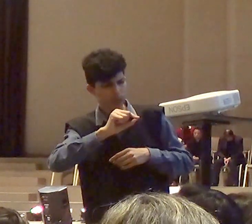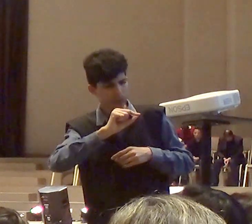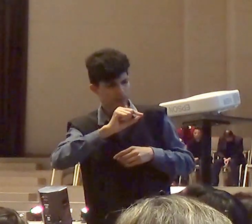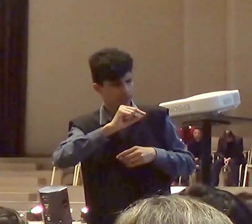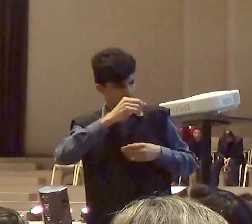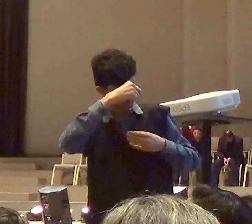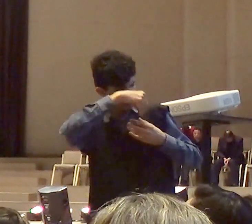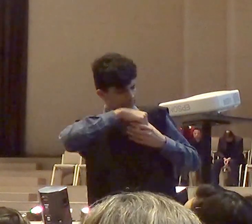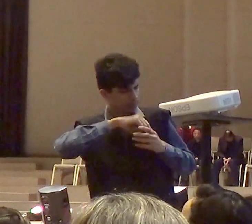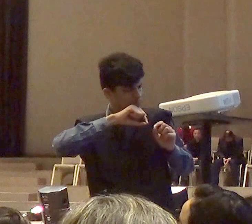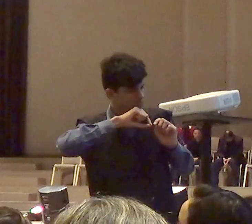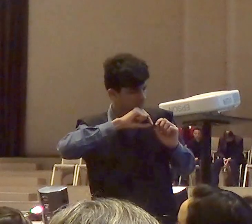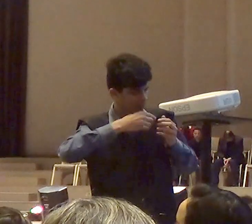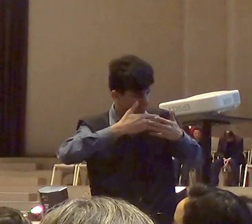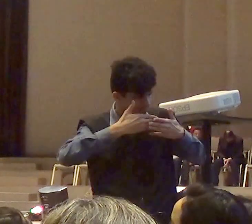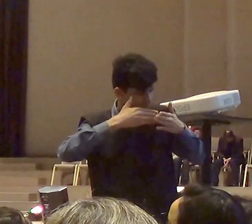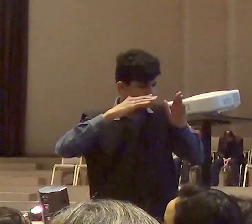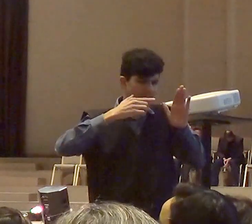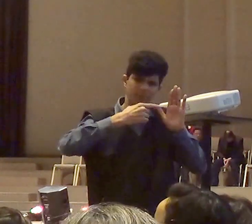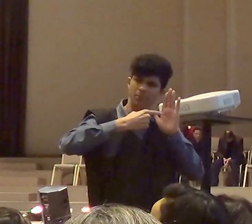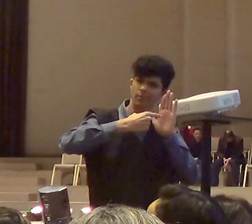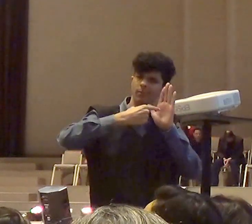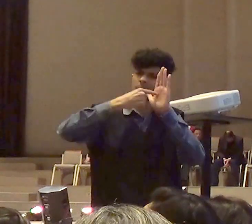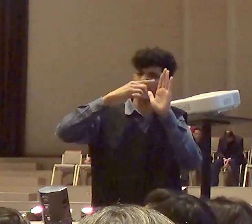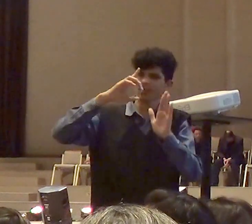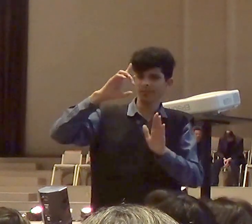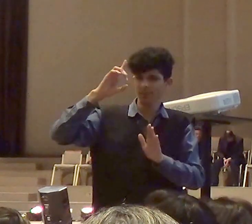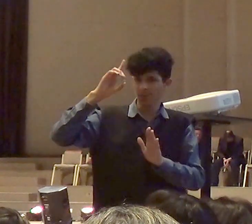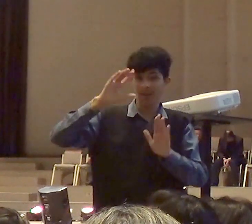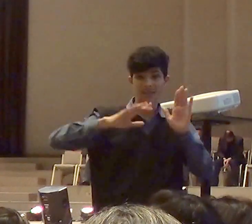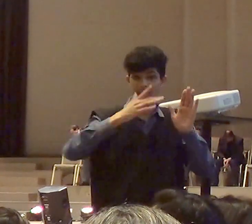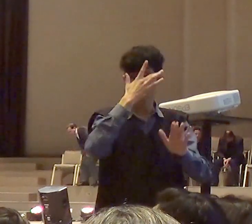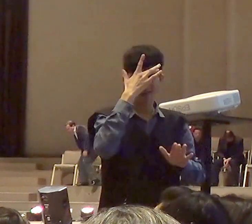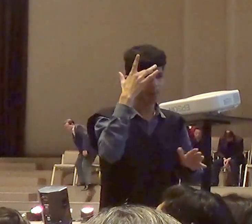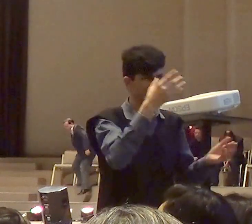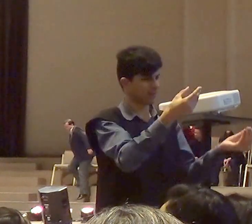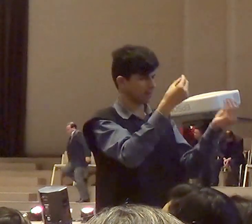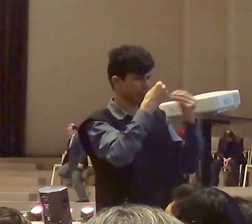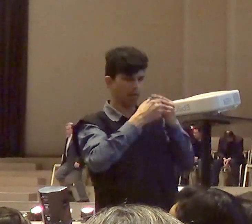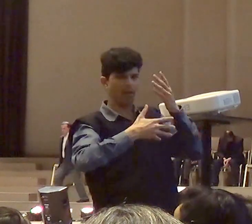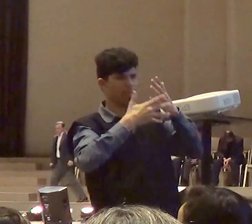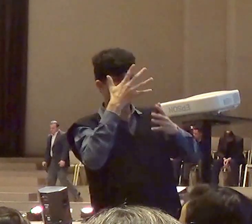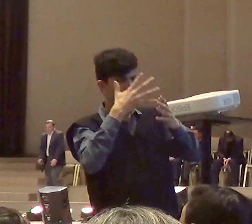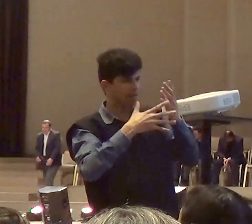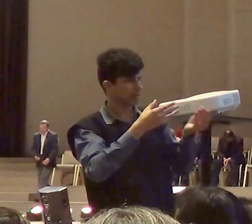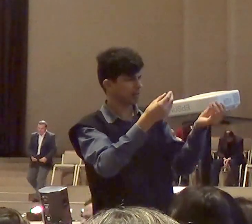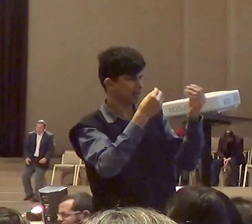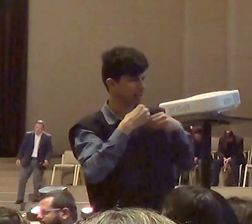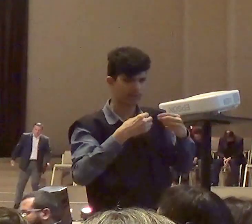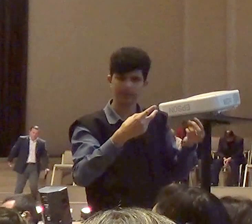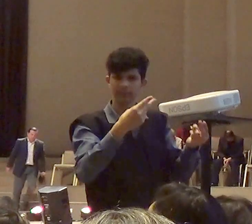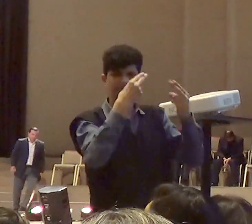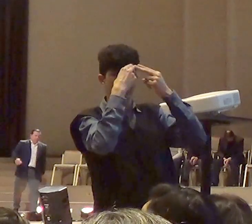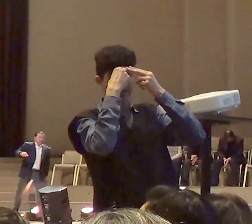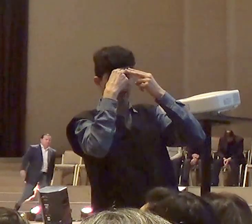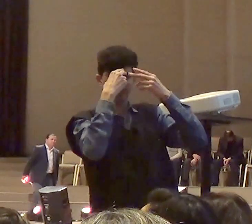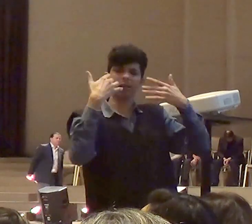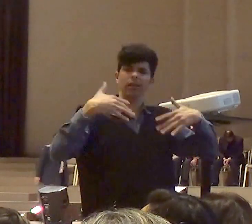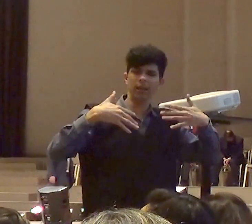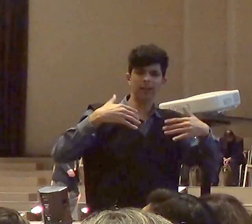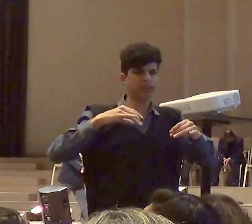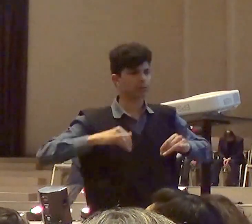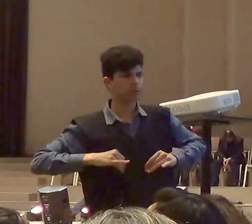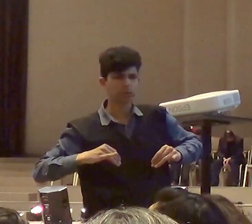às vezes são pessoas que nos machucaram a dor tem história doída Então